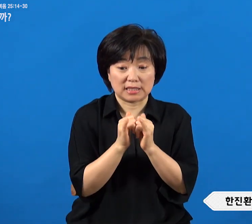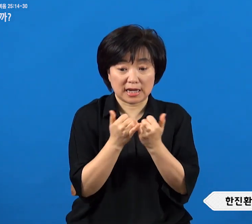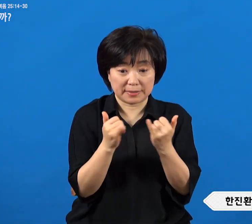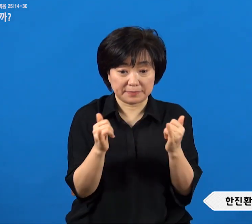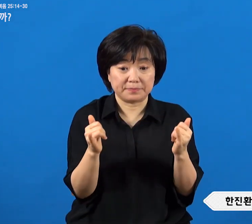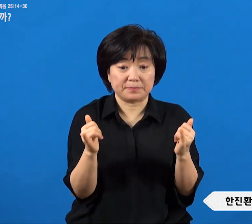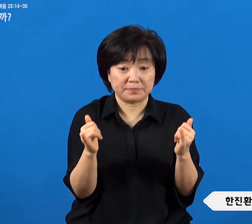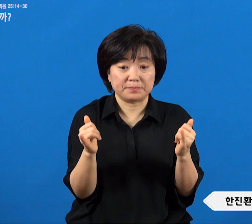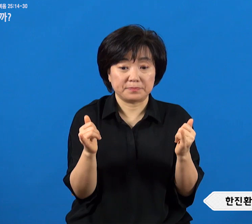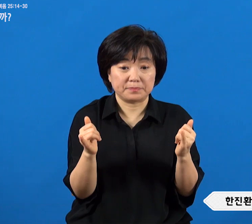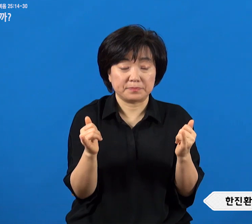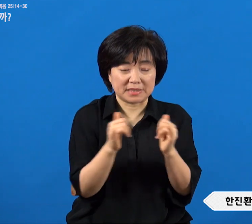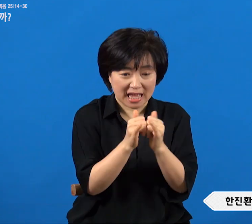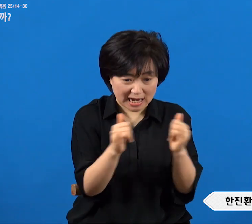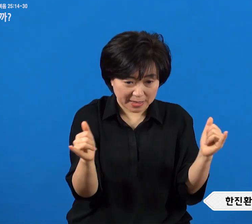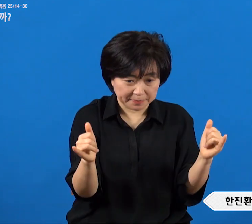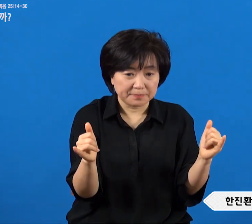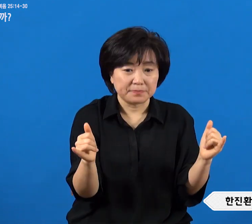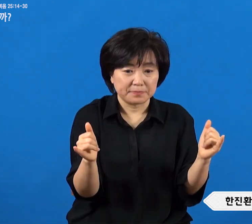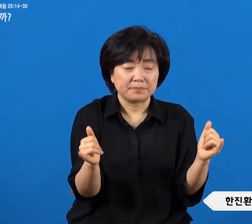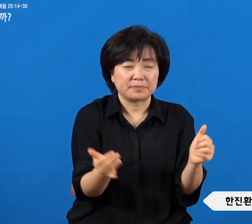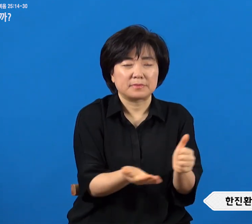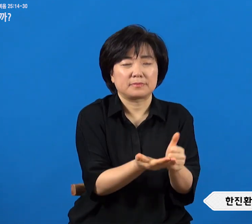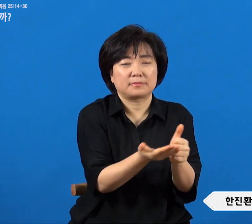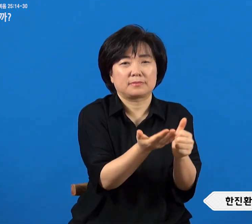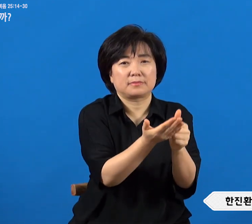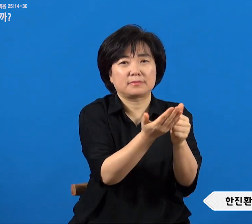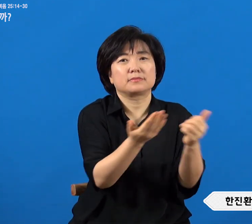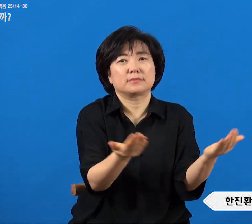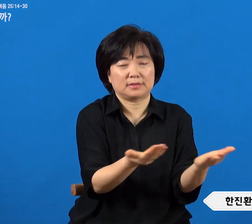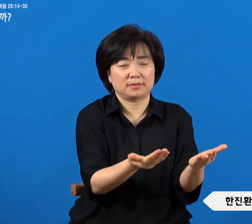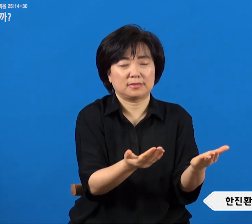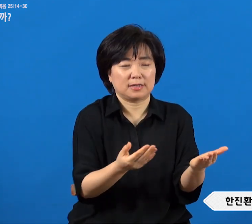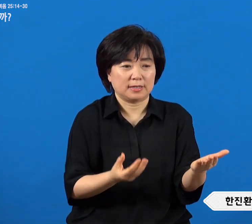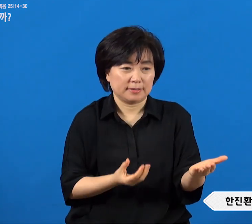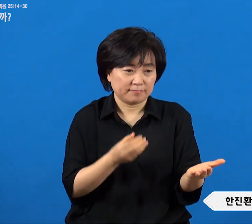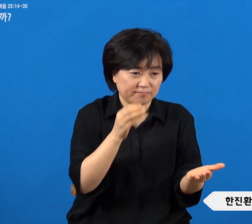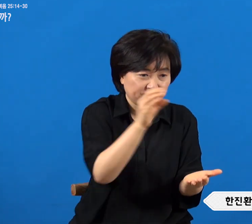사람을 남기는 일에 투자하시기를 바랍니다.